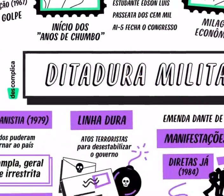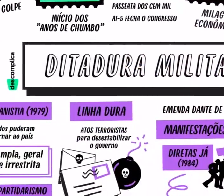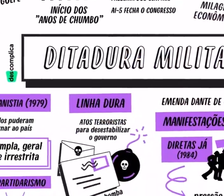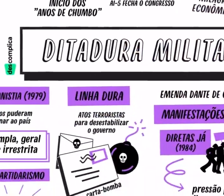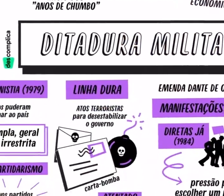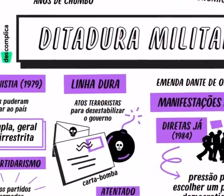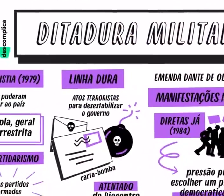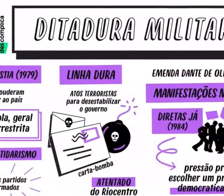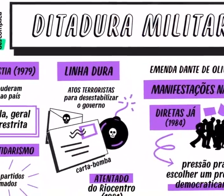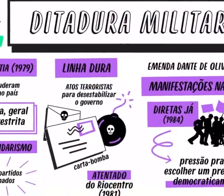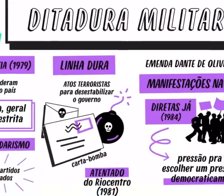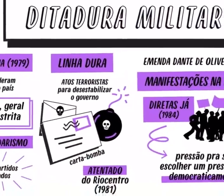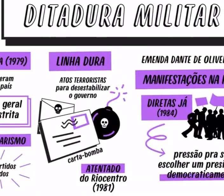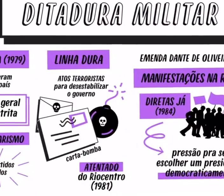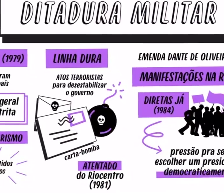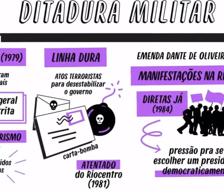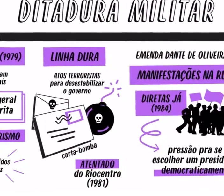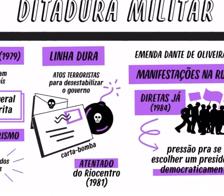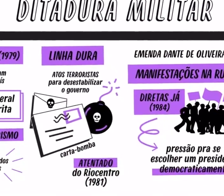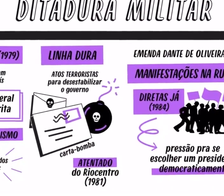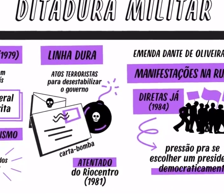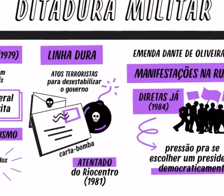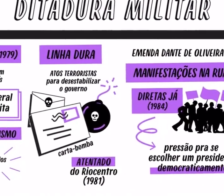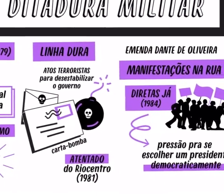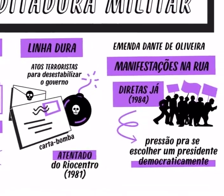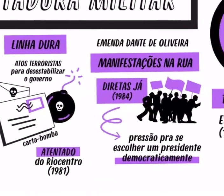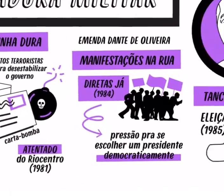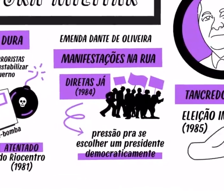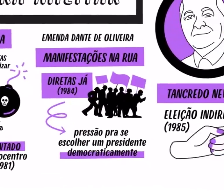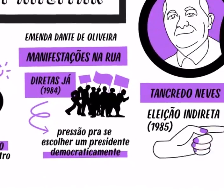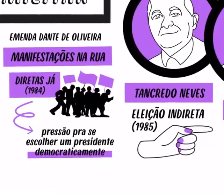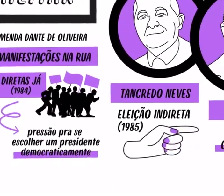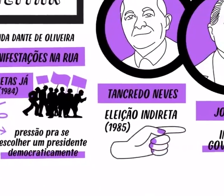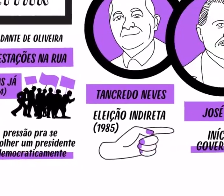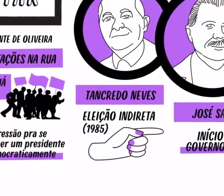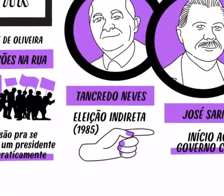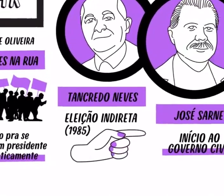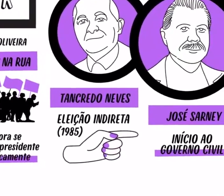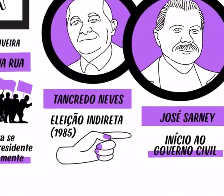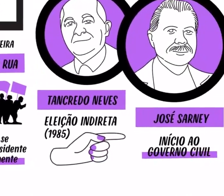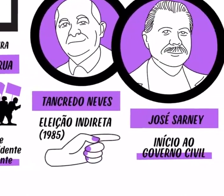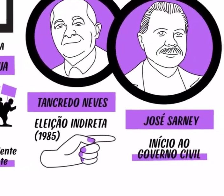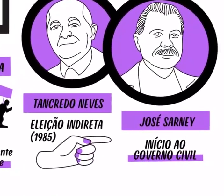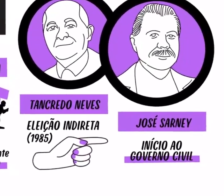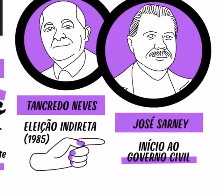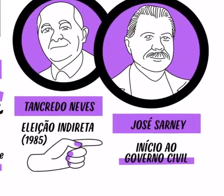dúvida ou sugestão e se inscrever no canal, falou? Se você não é estudante de Descomplica, não dê bobeira, cara.